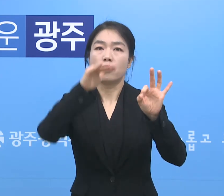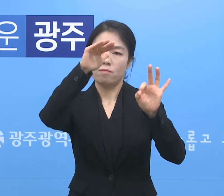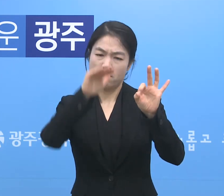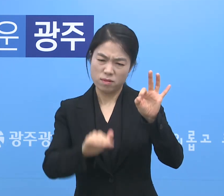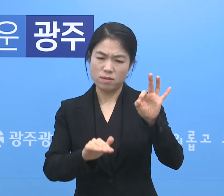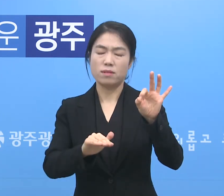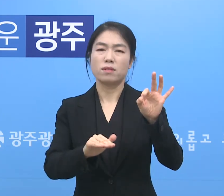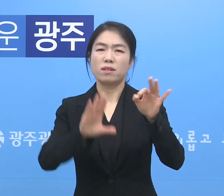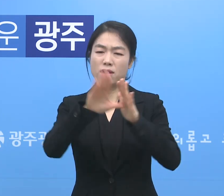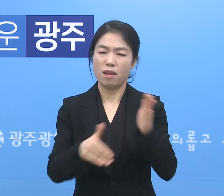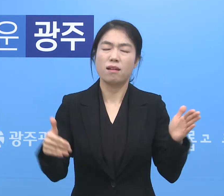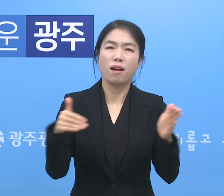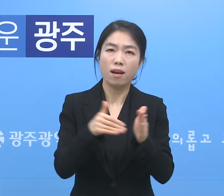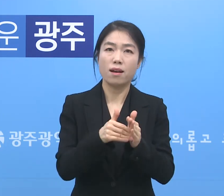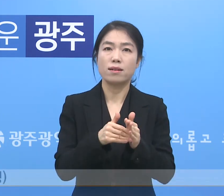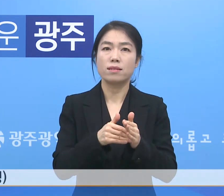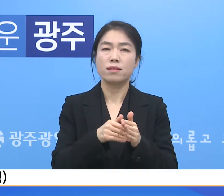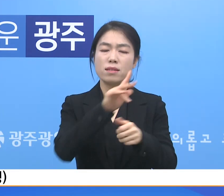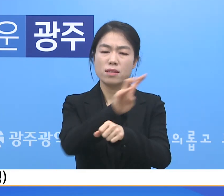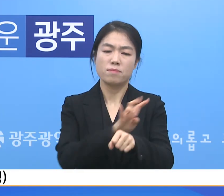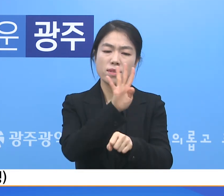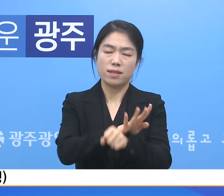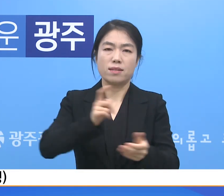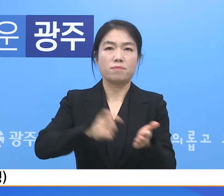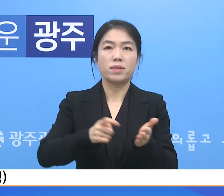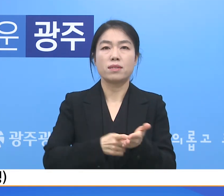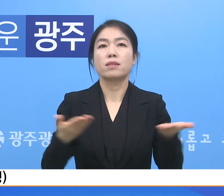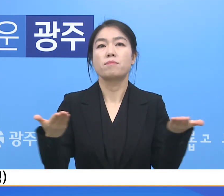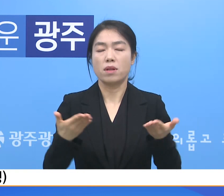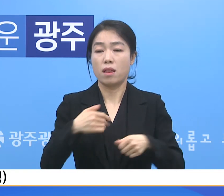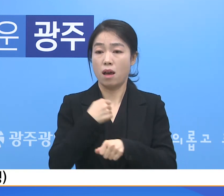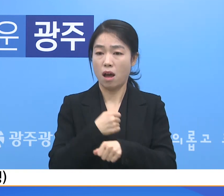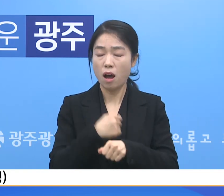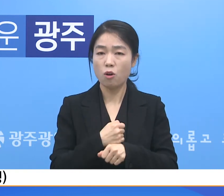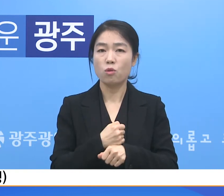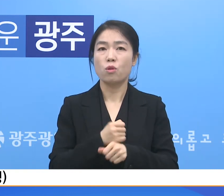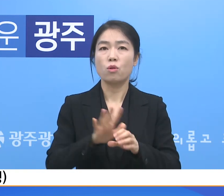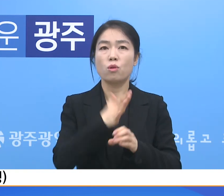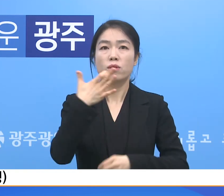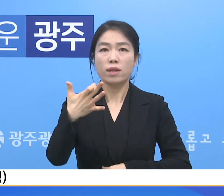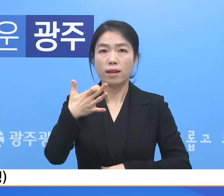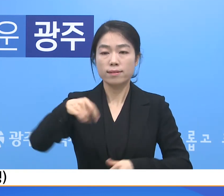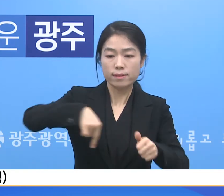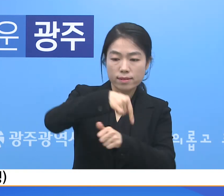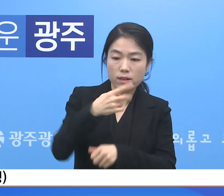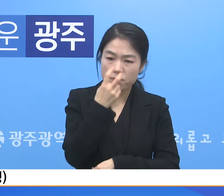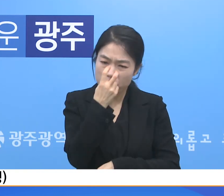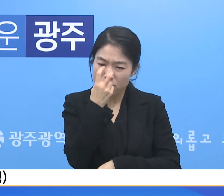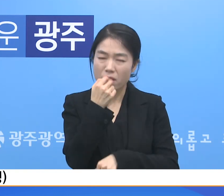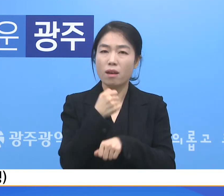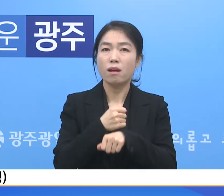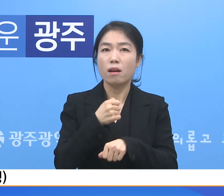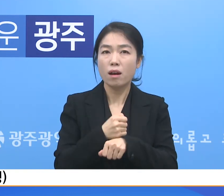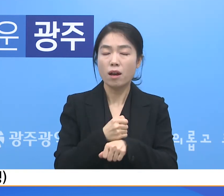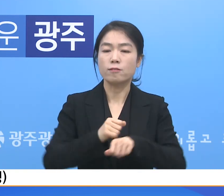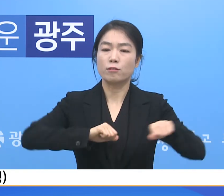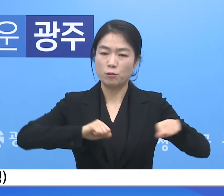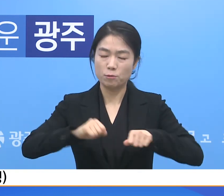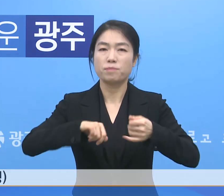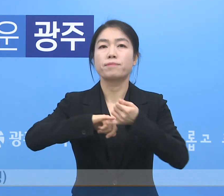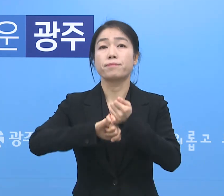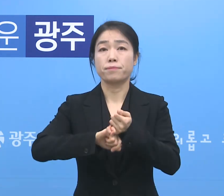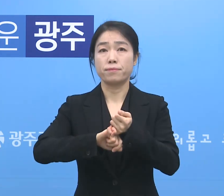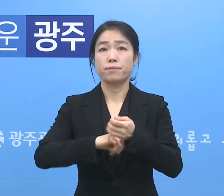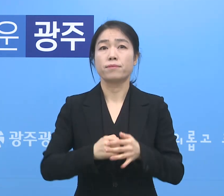한자리로 줄어들 때까지 24시간 비상 근무하면서 코로나19 상황을 점검하고